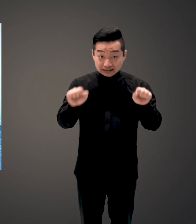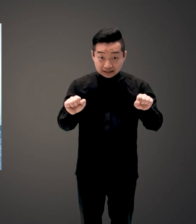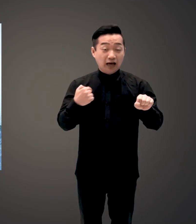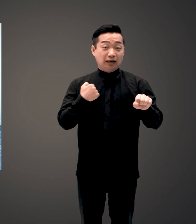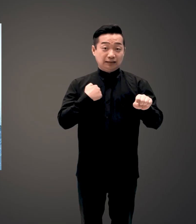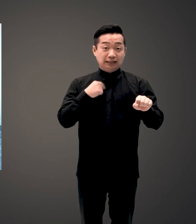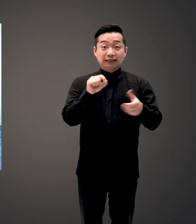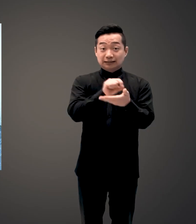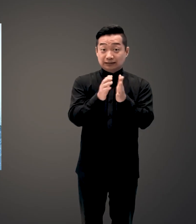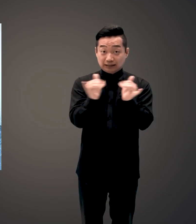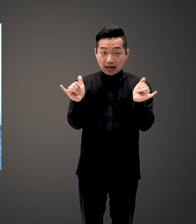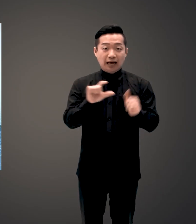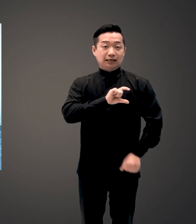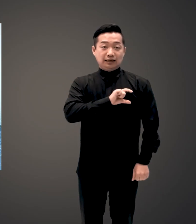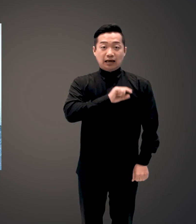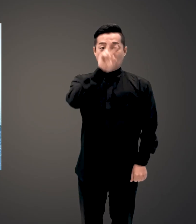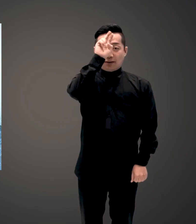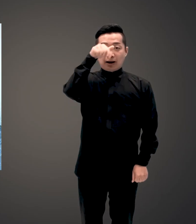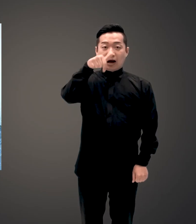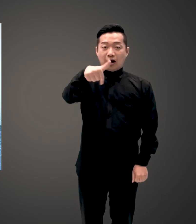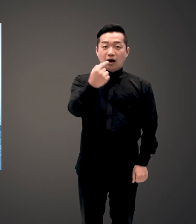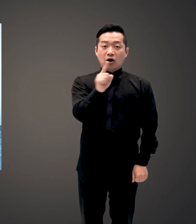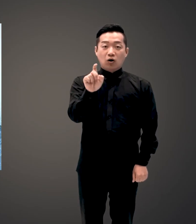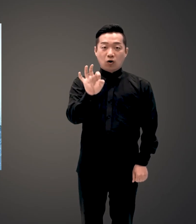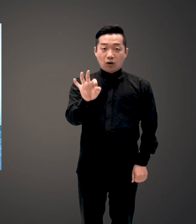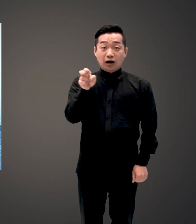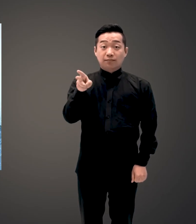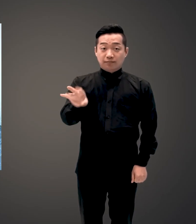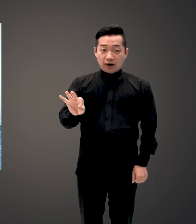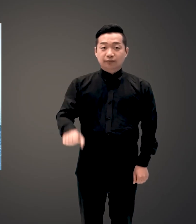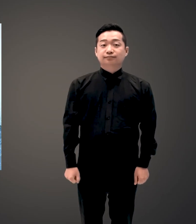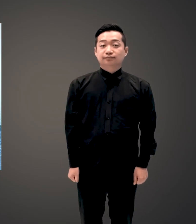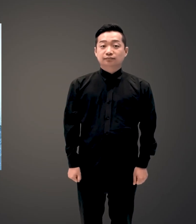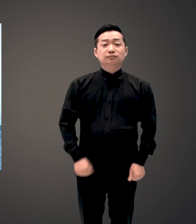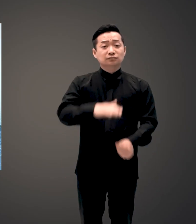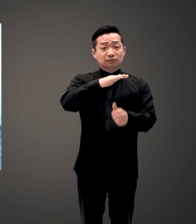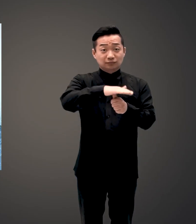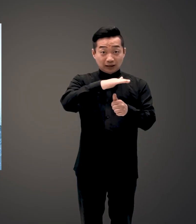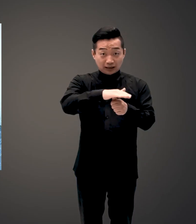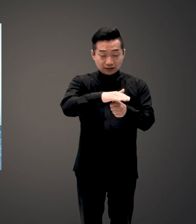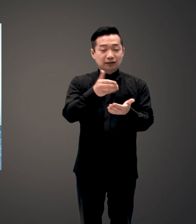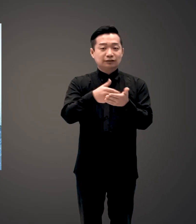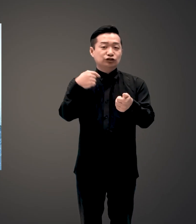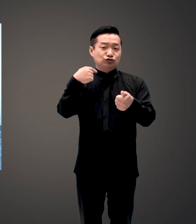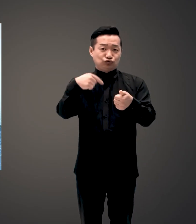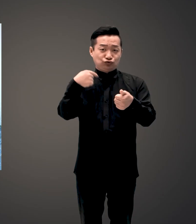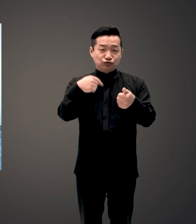아이폰 6 시리즈 최대 판매 기록, 애플워치로 롤렉스 규모 압도,